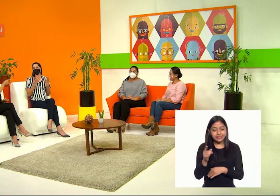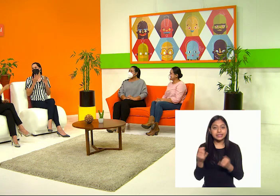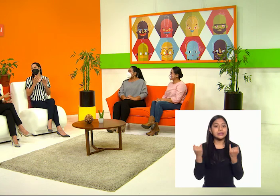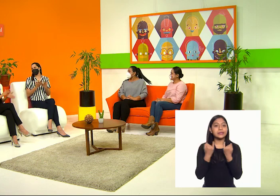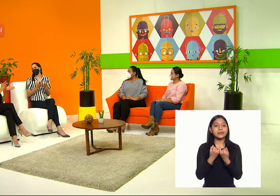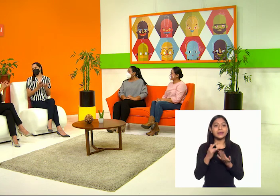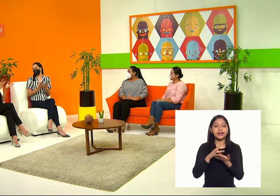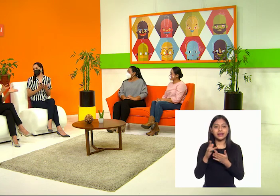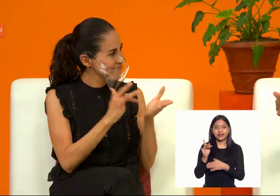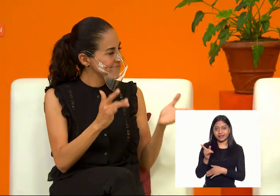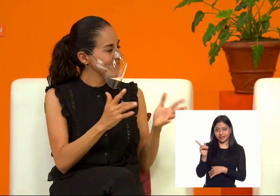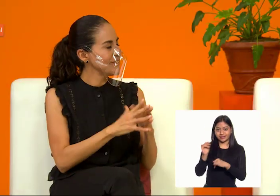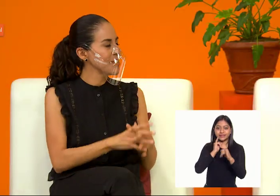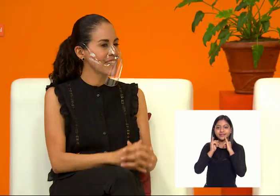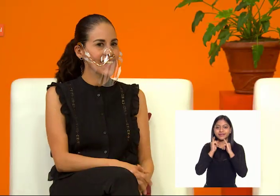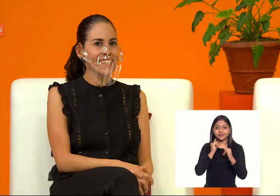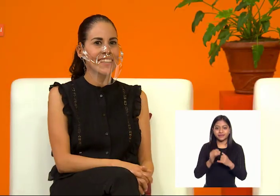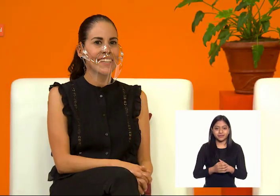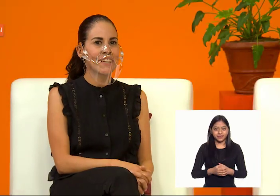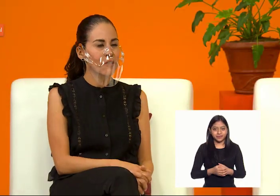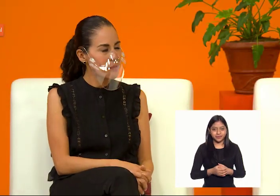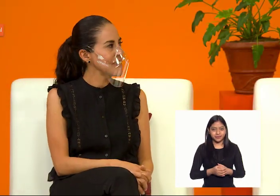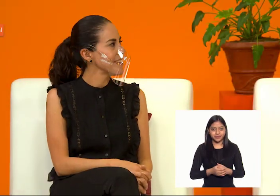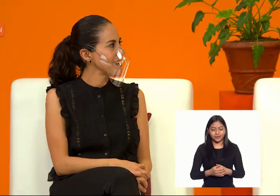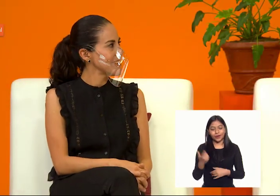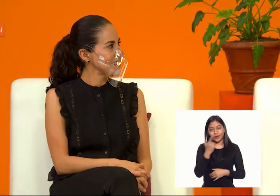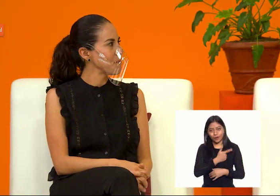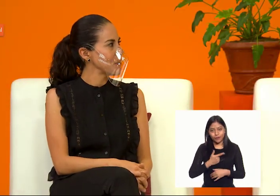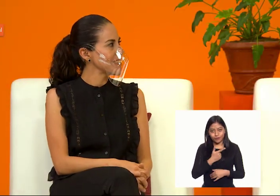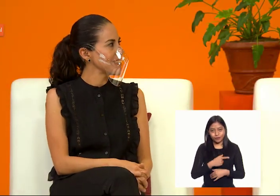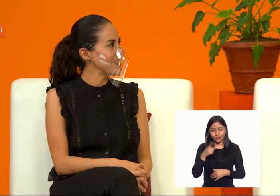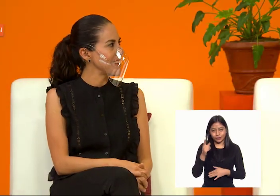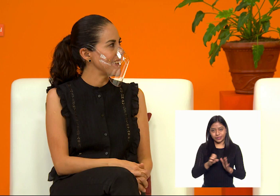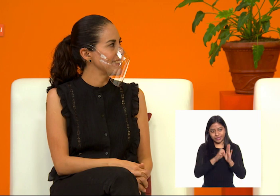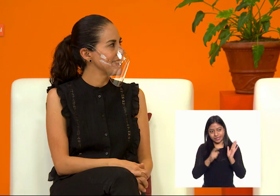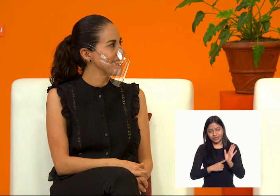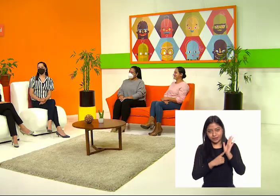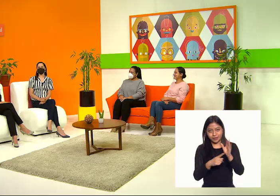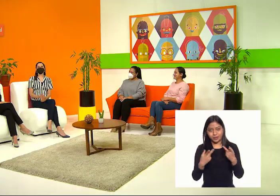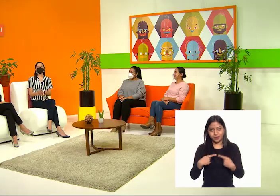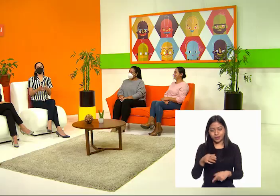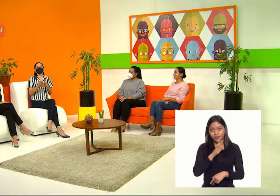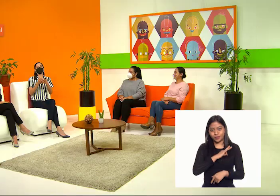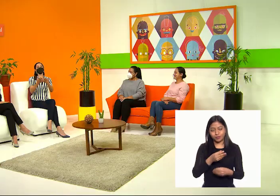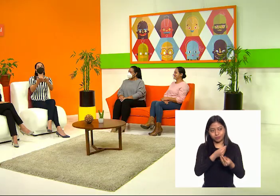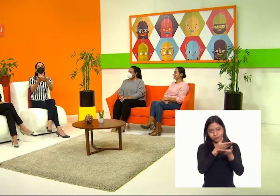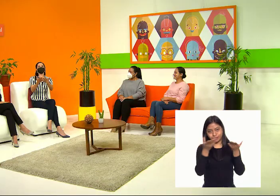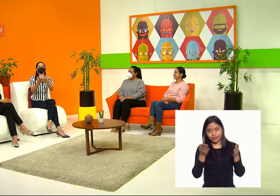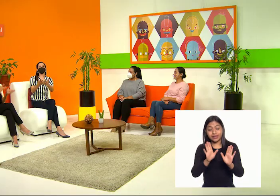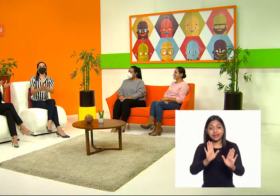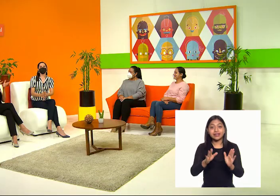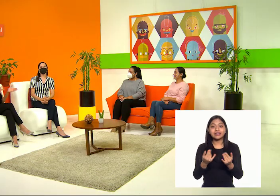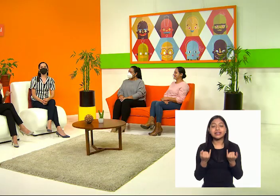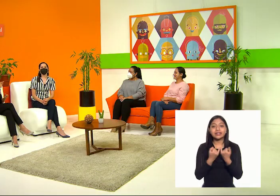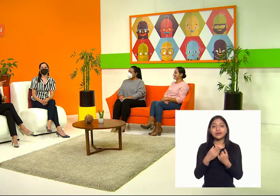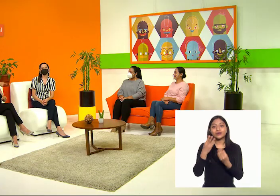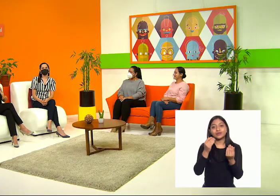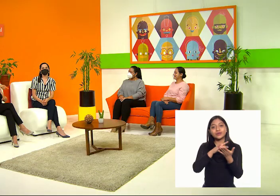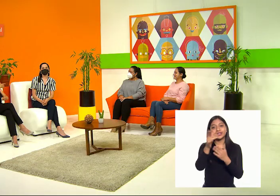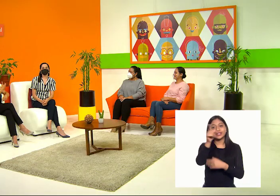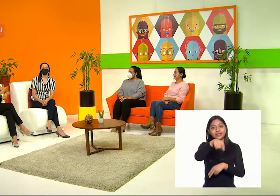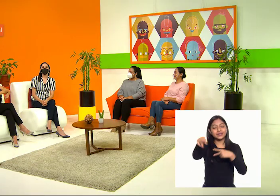Gracias, Gwendolyn. Gracias. Muchas gracias, Adriana. Fue un placer este ejemplo de accesibilidad. Al contrario. Y muchas gracias a ustedes